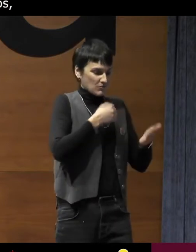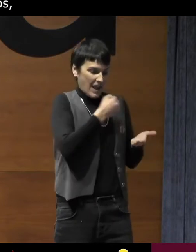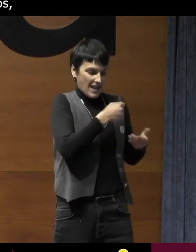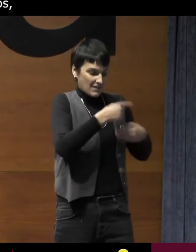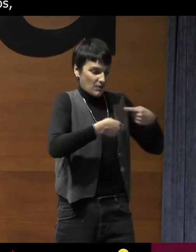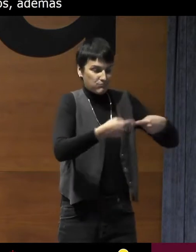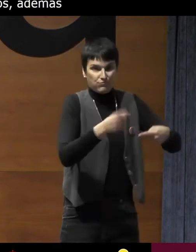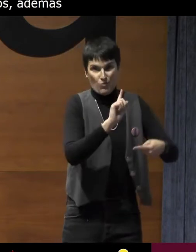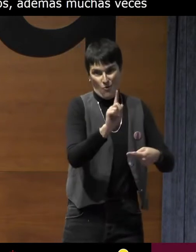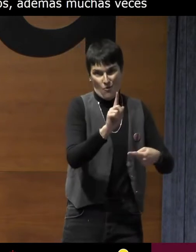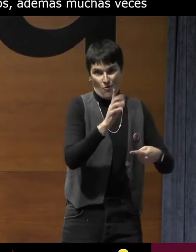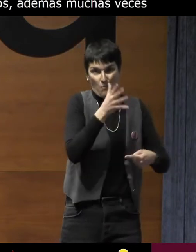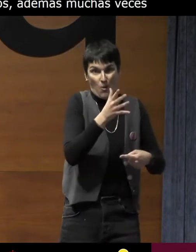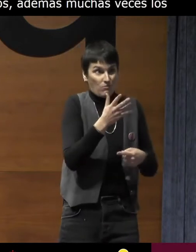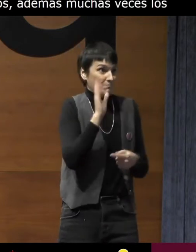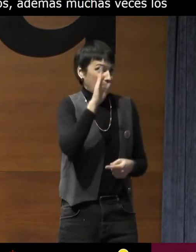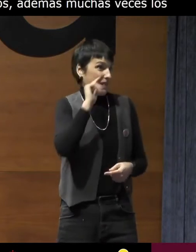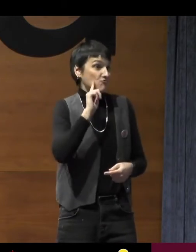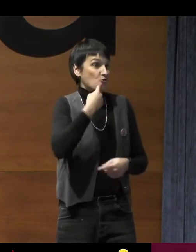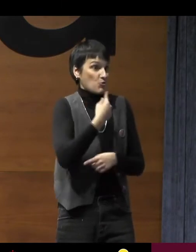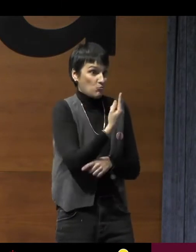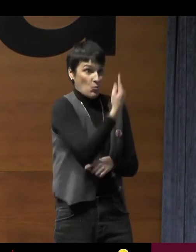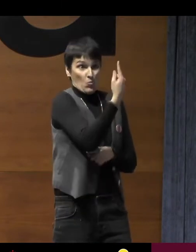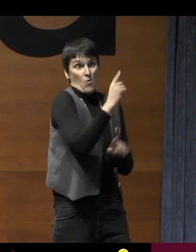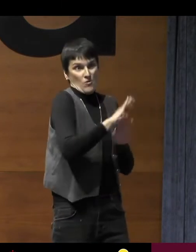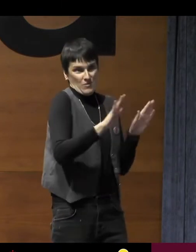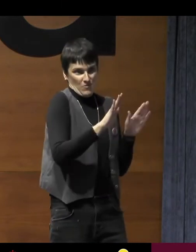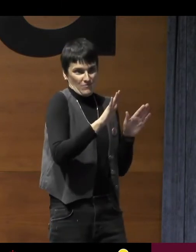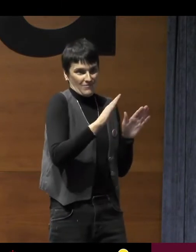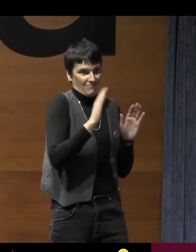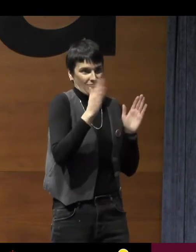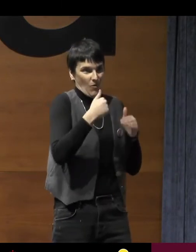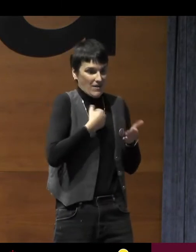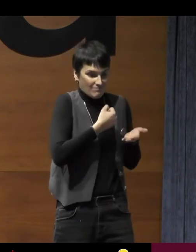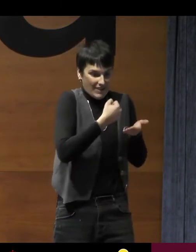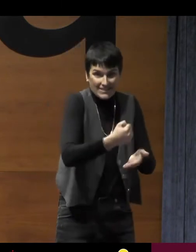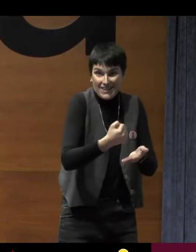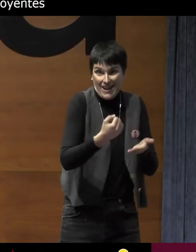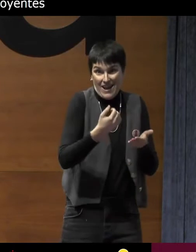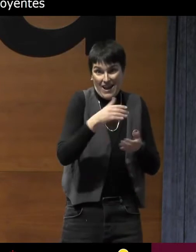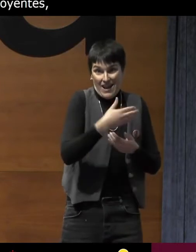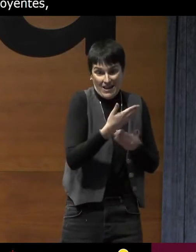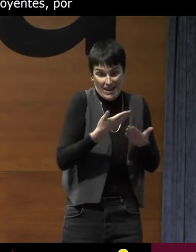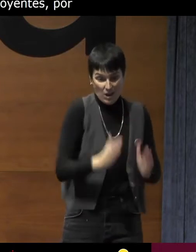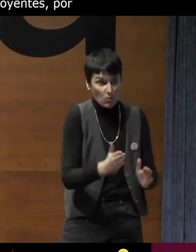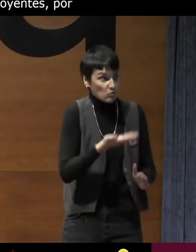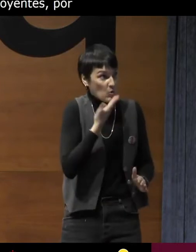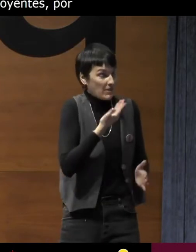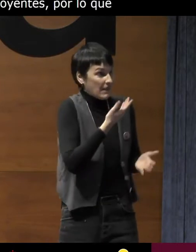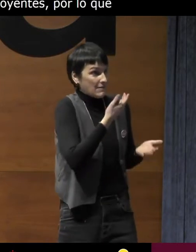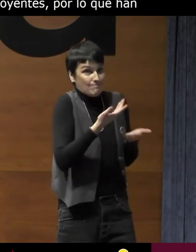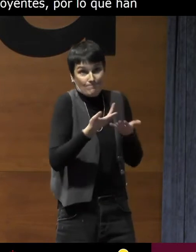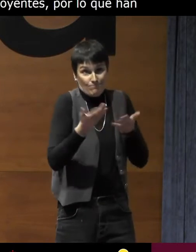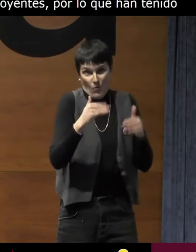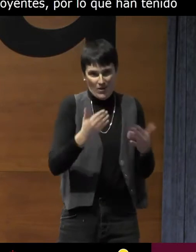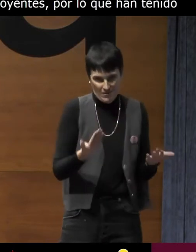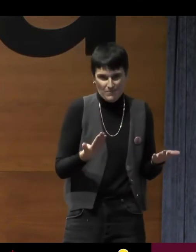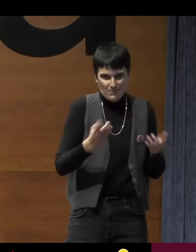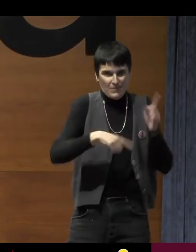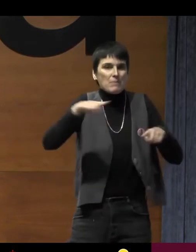vienen de familias oyentes, por lo que han tenido una educación más oralista y a la hora de transmitir esa lengua